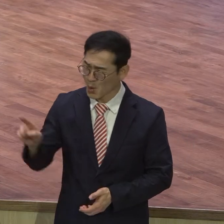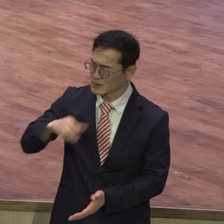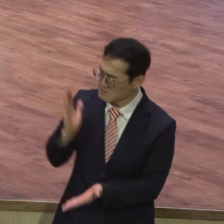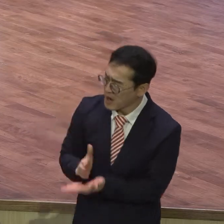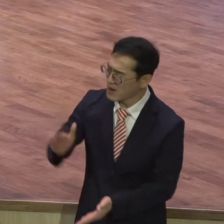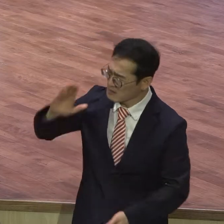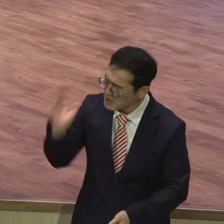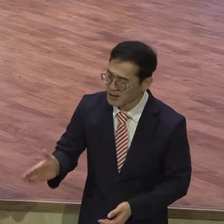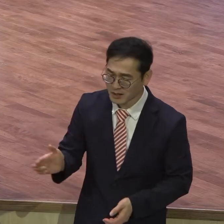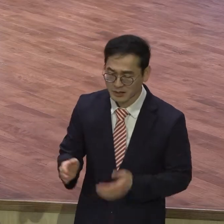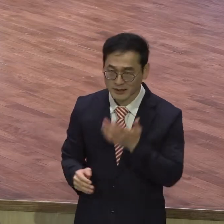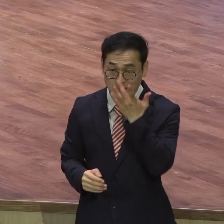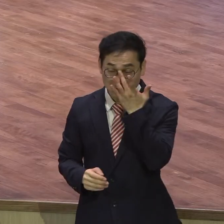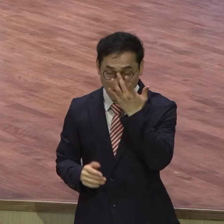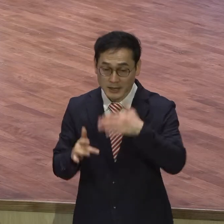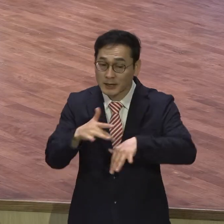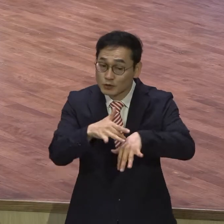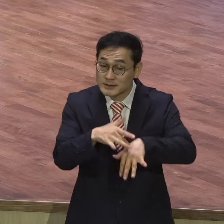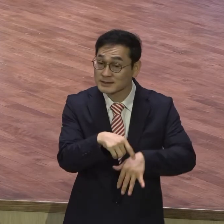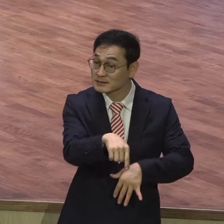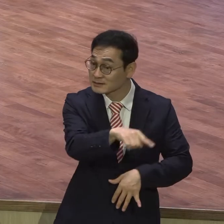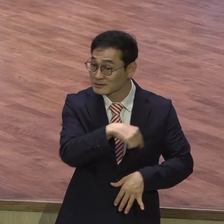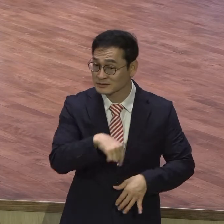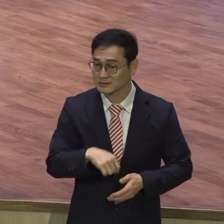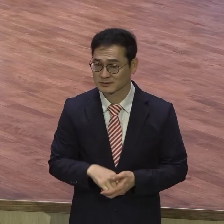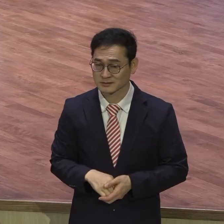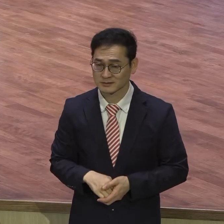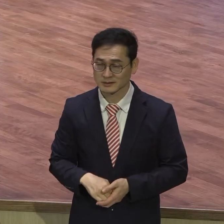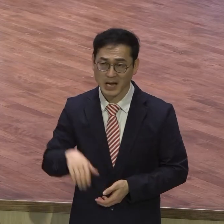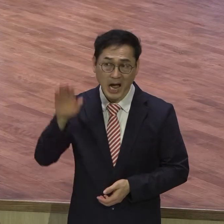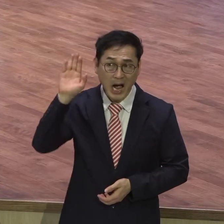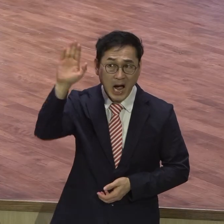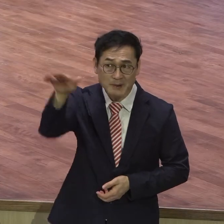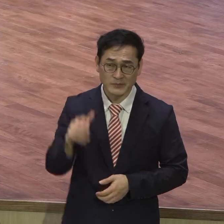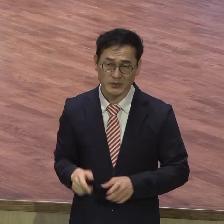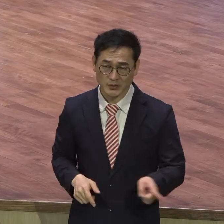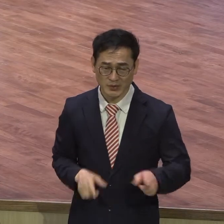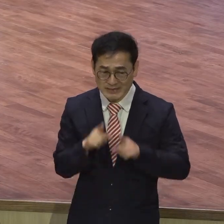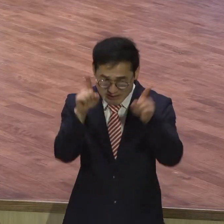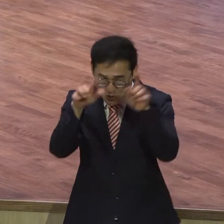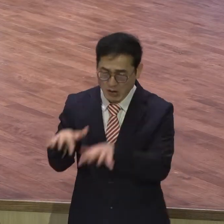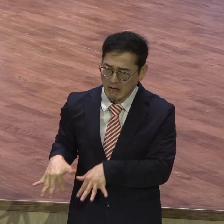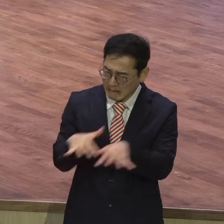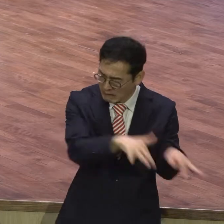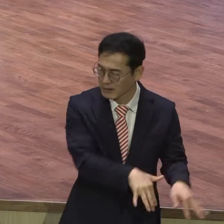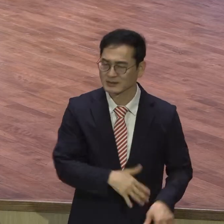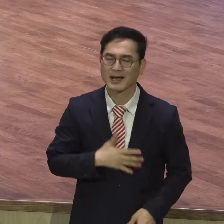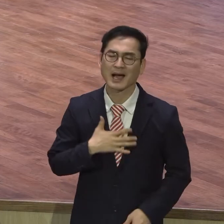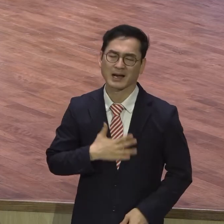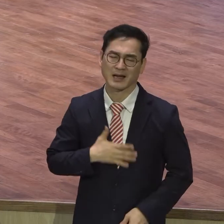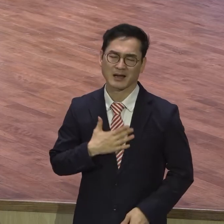귀신들은 자신들의 운명을 이미 다 그렇게 알고 있기 때문에